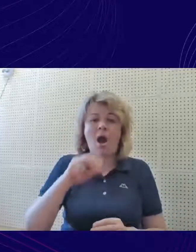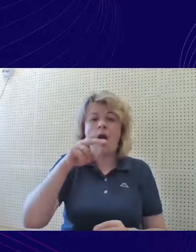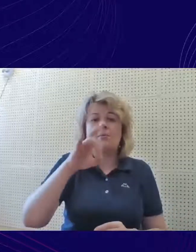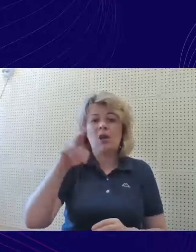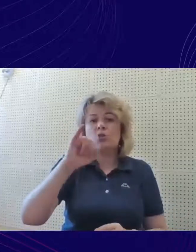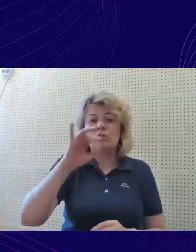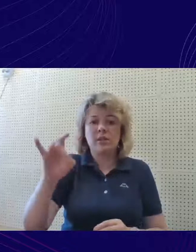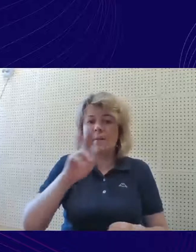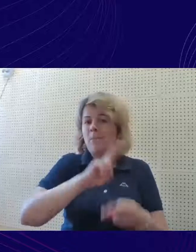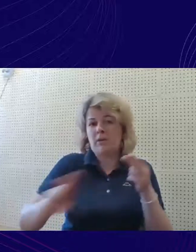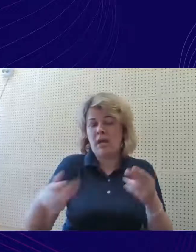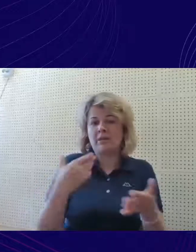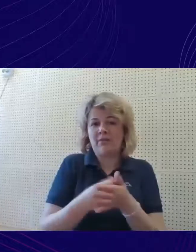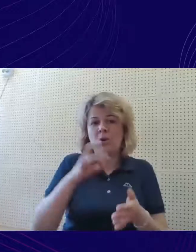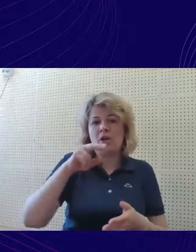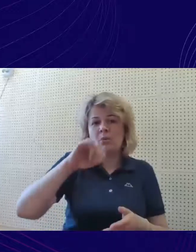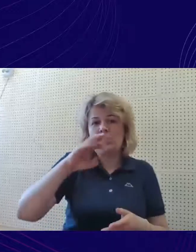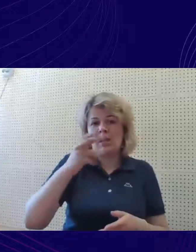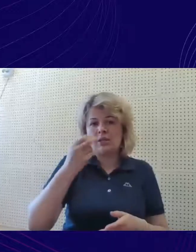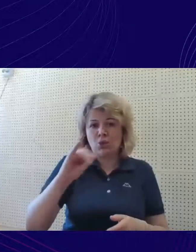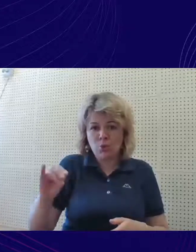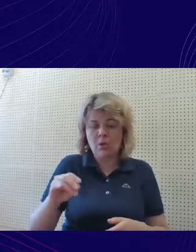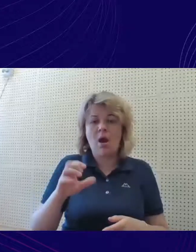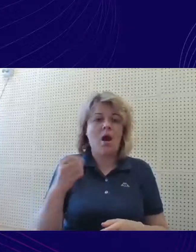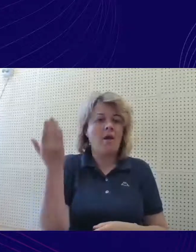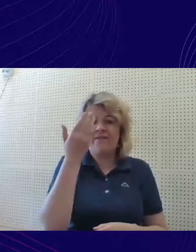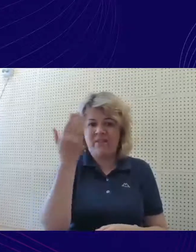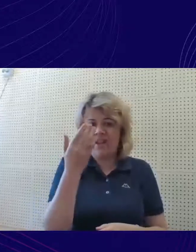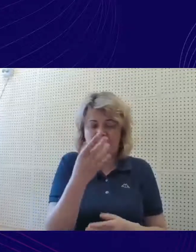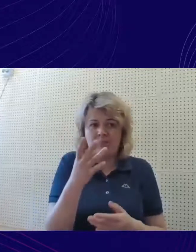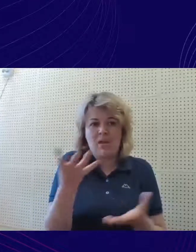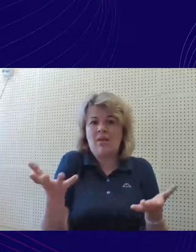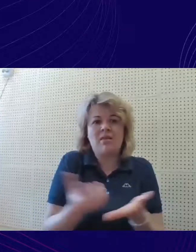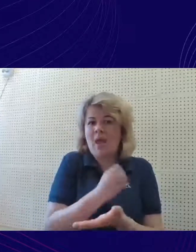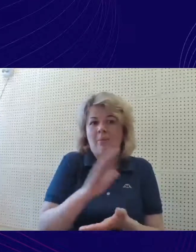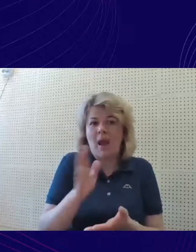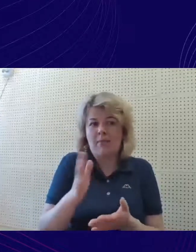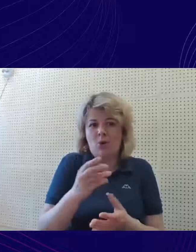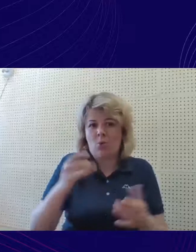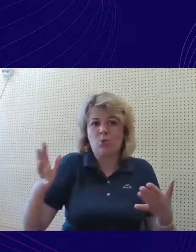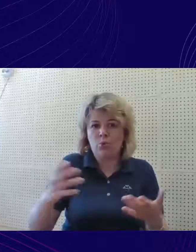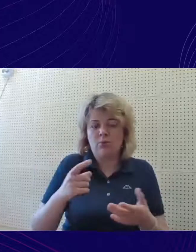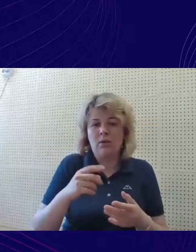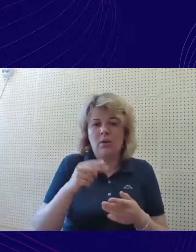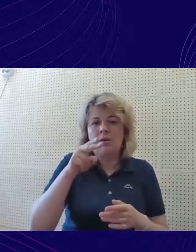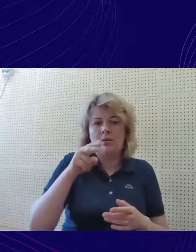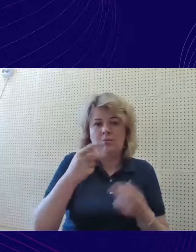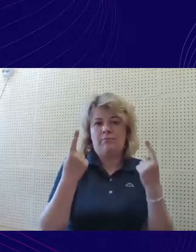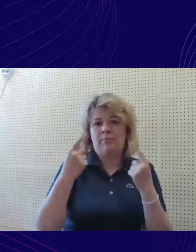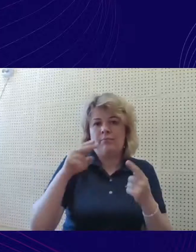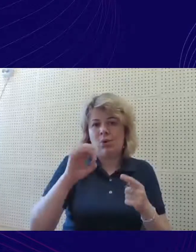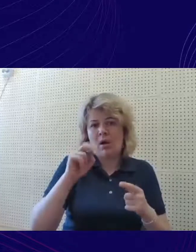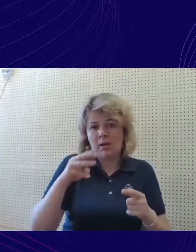фильм не приобрел никакой прокатной судьбы, потому что в этой режиссерской версии он был никому